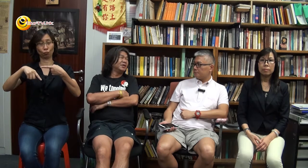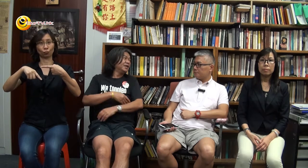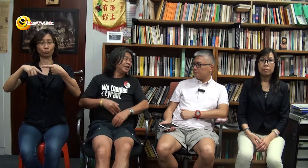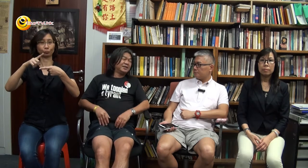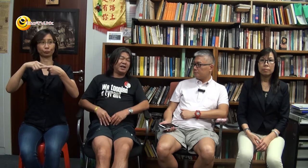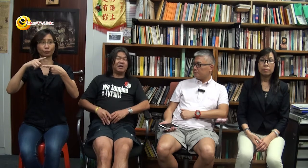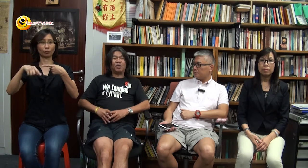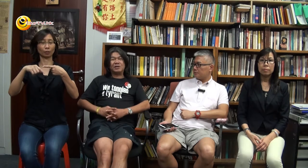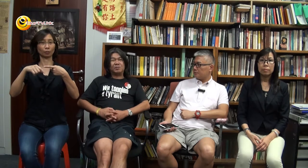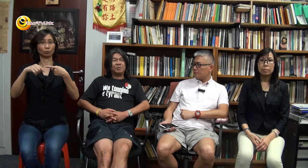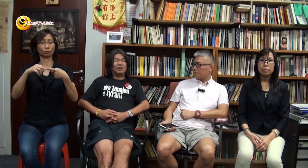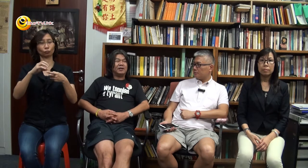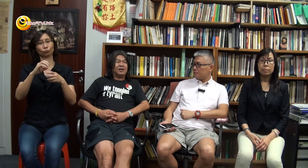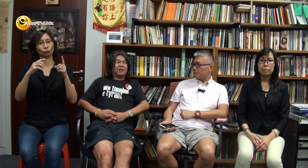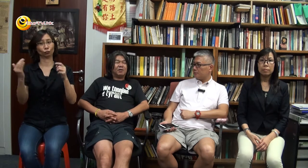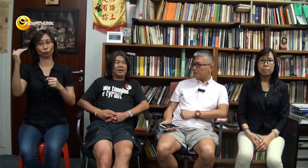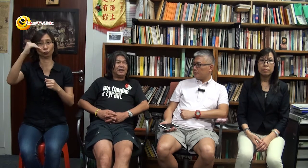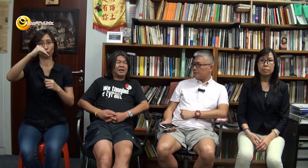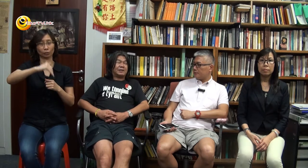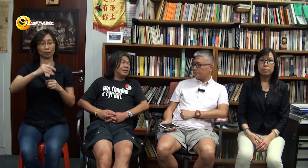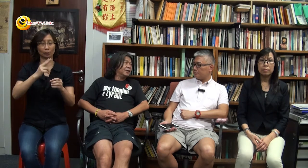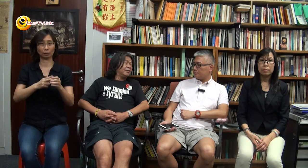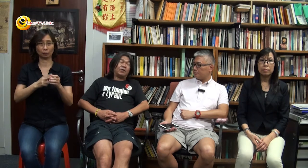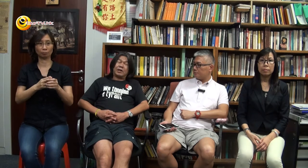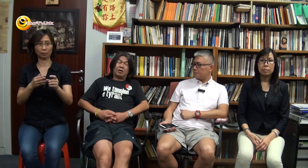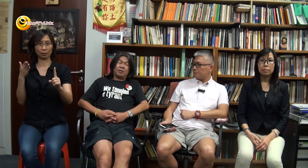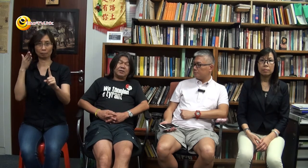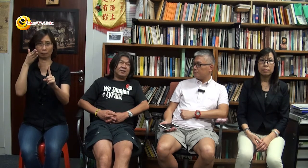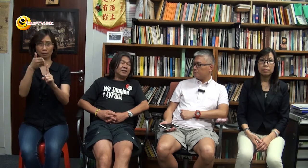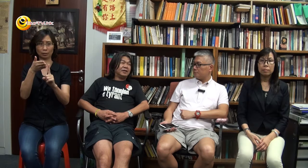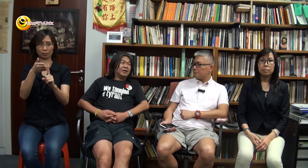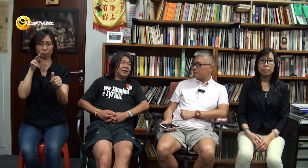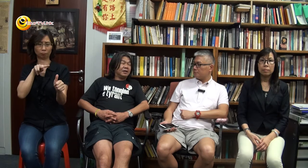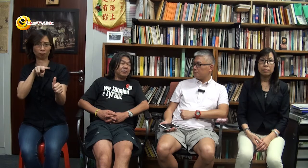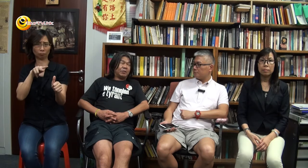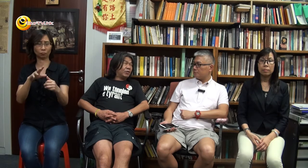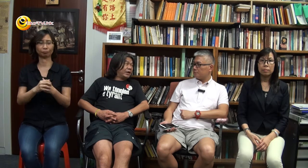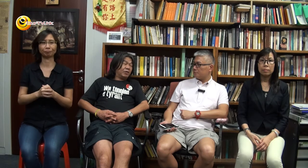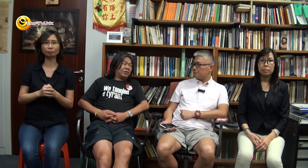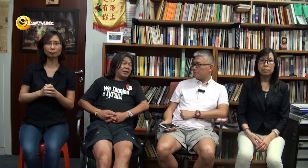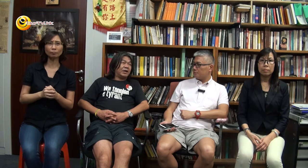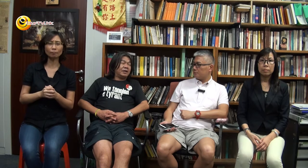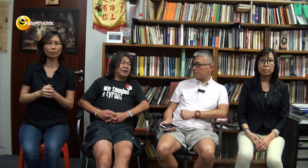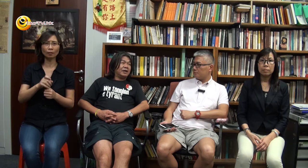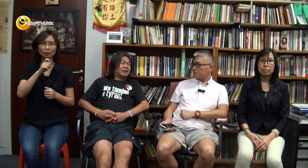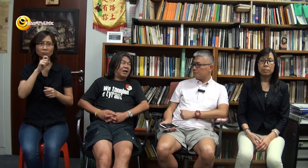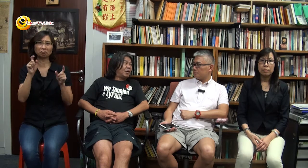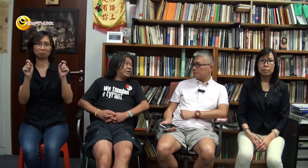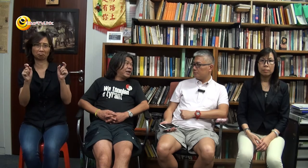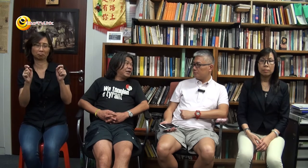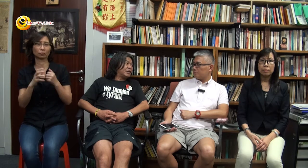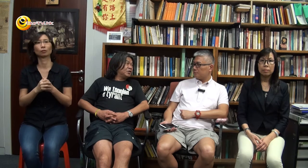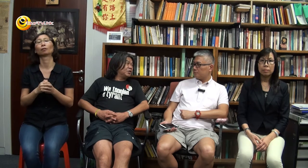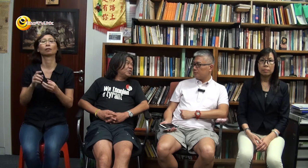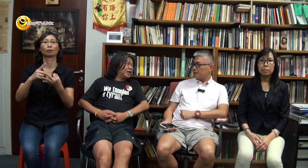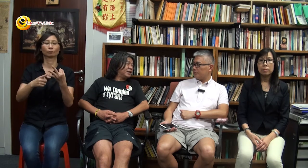接即係干涉咁樣。喂， 興業集團 喂，老實講唔係冇理由嘅喎，因為查茂